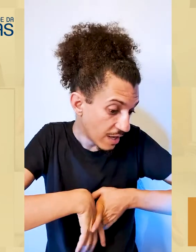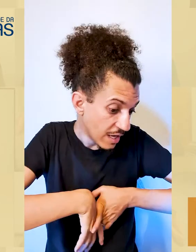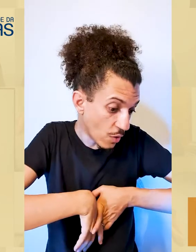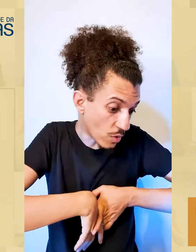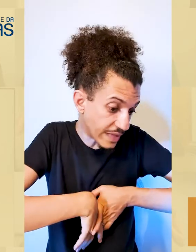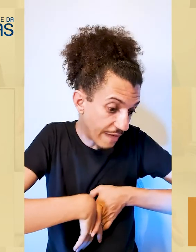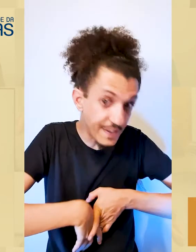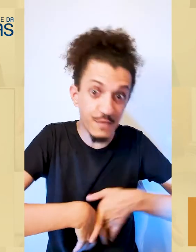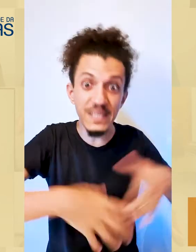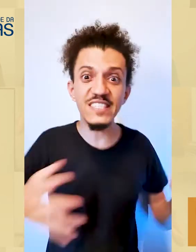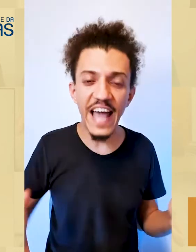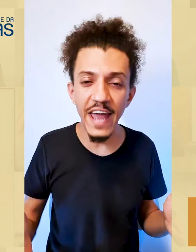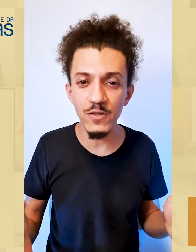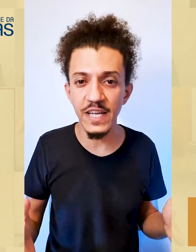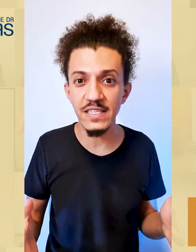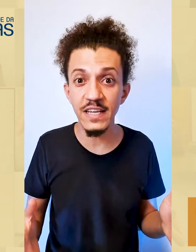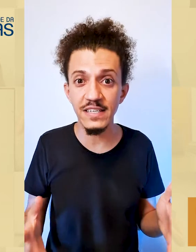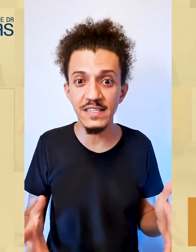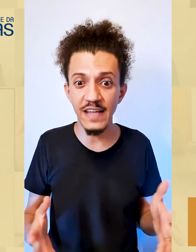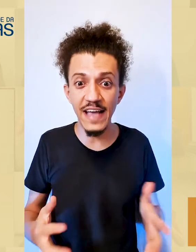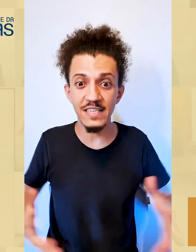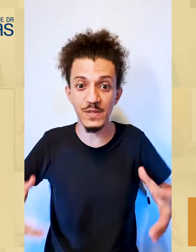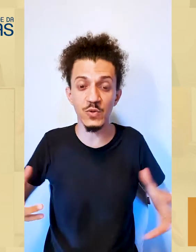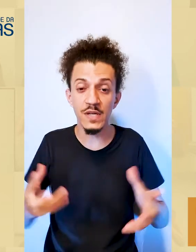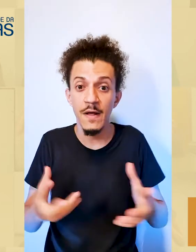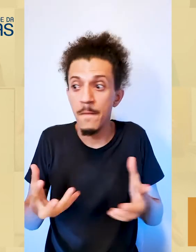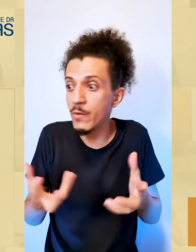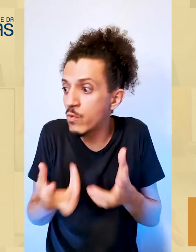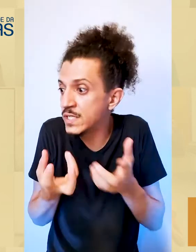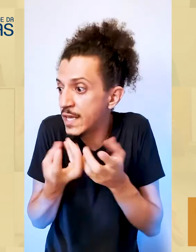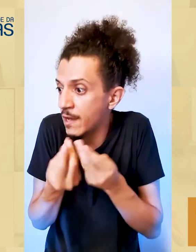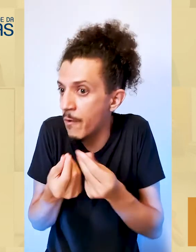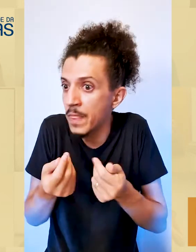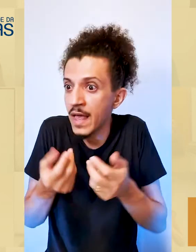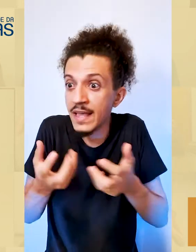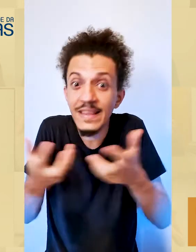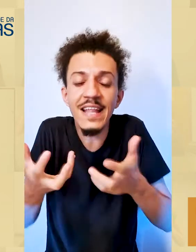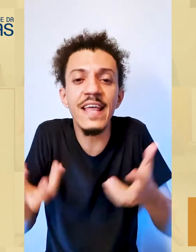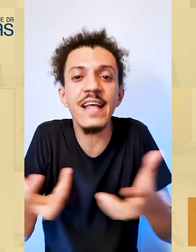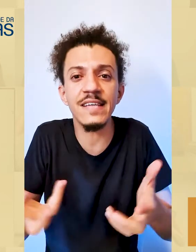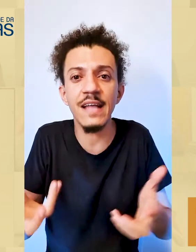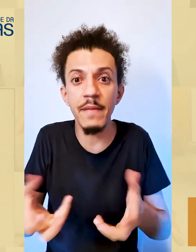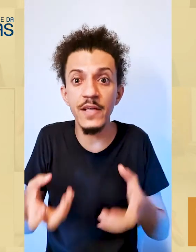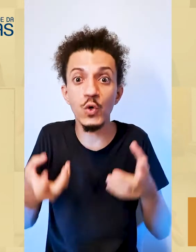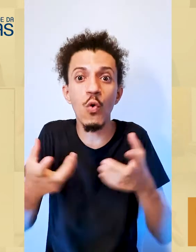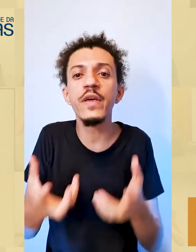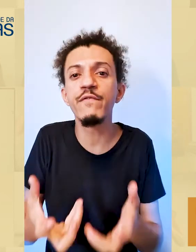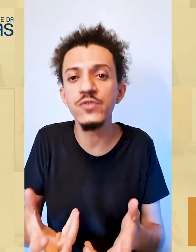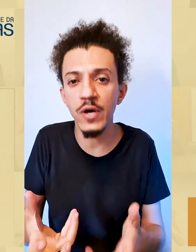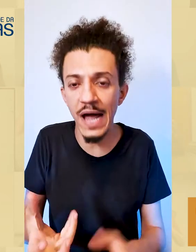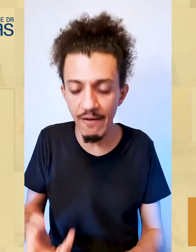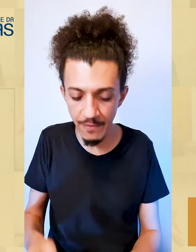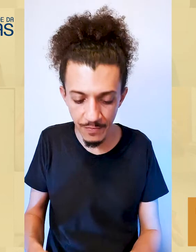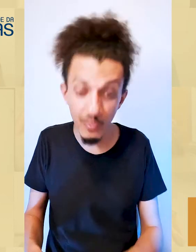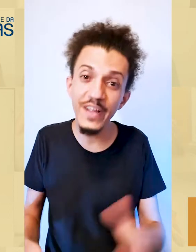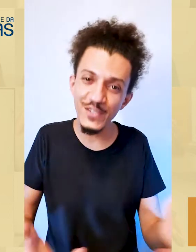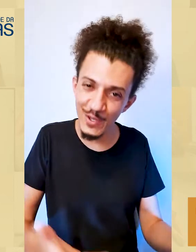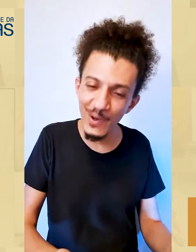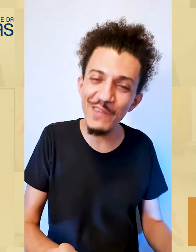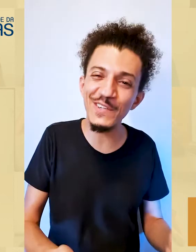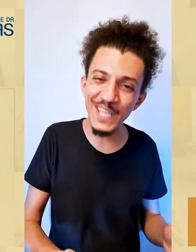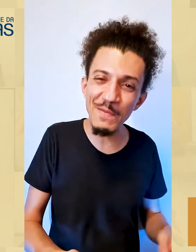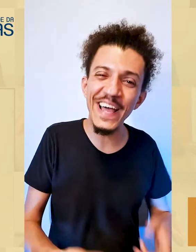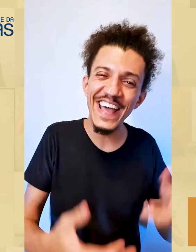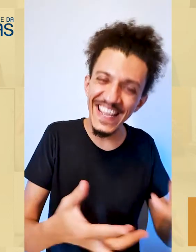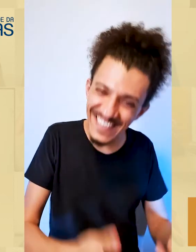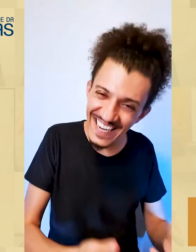tinha incontáveis mistérios na escrita de sinais, as pessoas não conseguiam entender exatamente como que funcionava, por isso que o